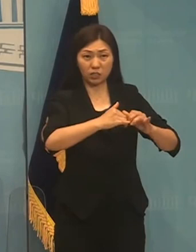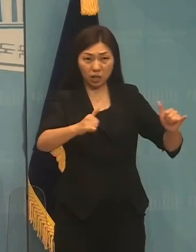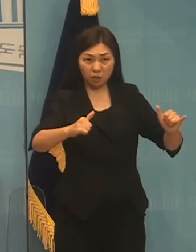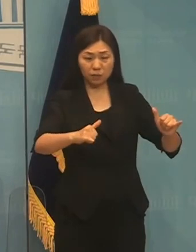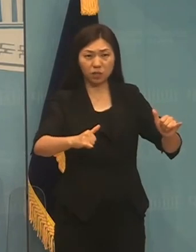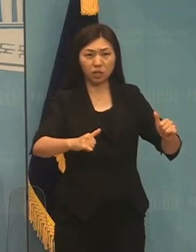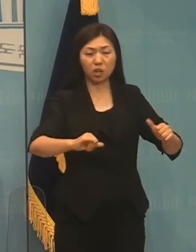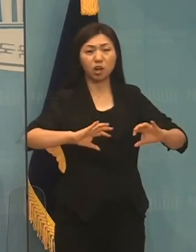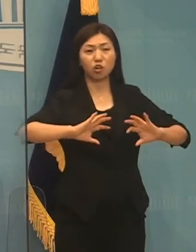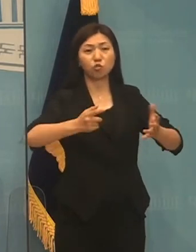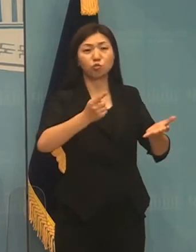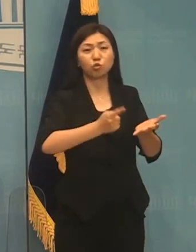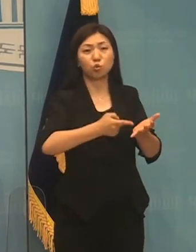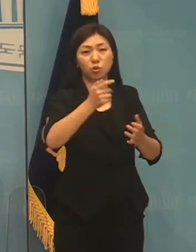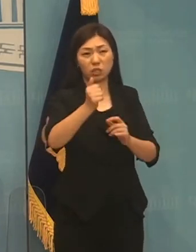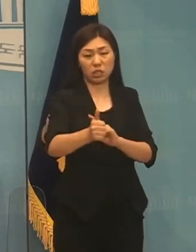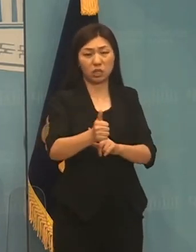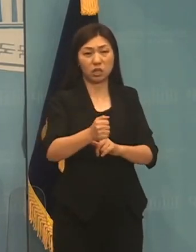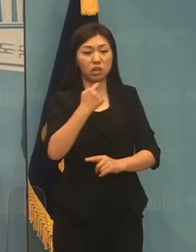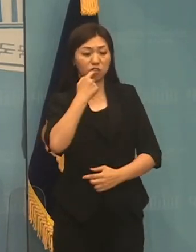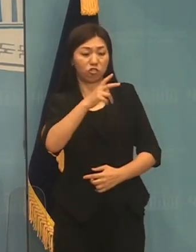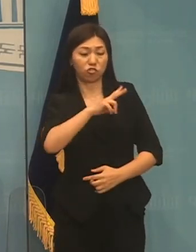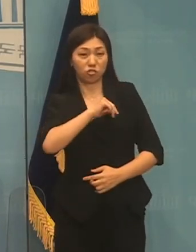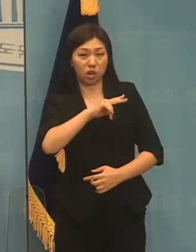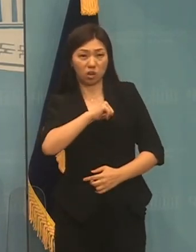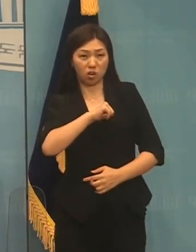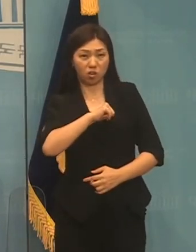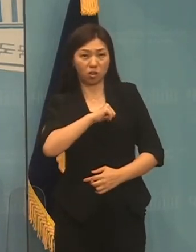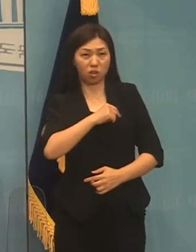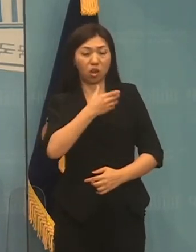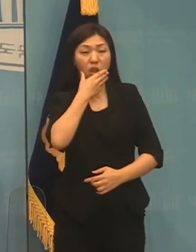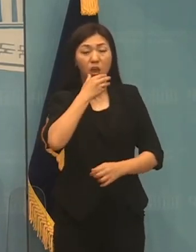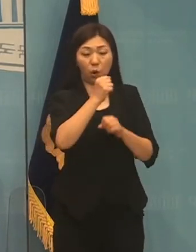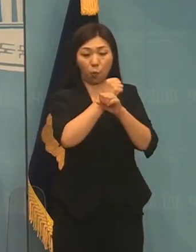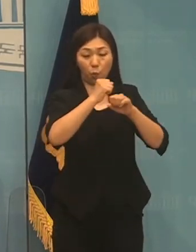국무총리 국회의원 광복회장 등이 되어